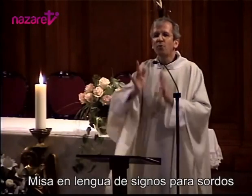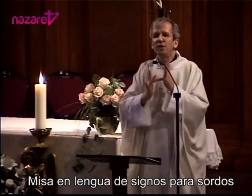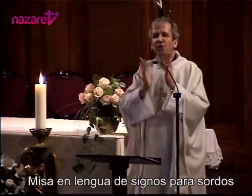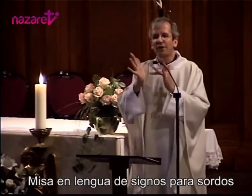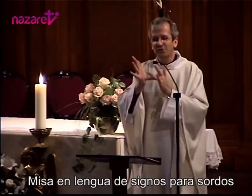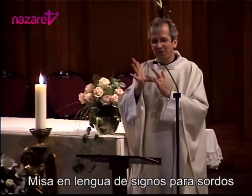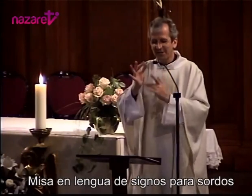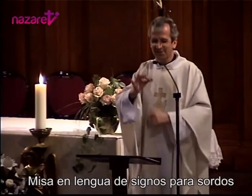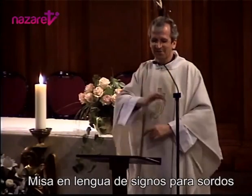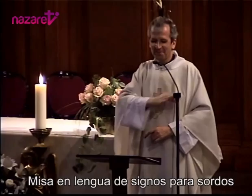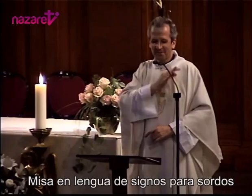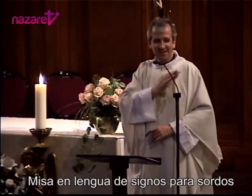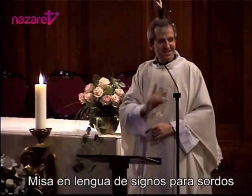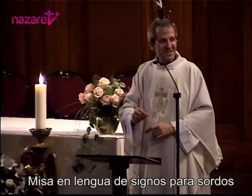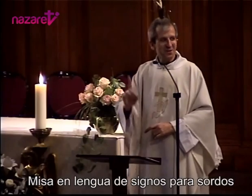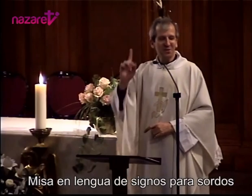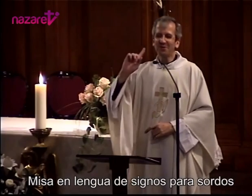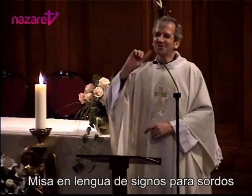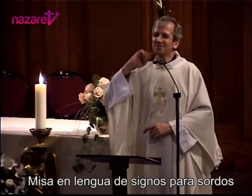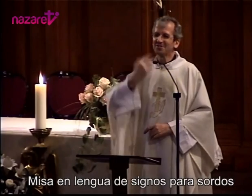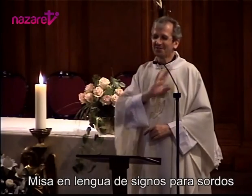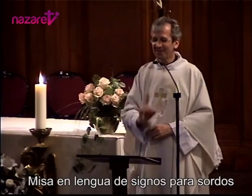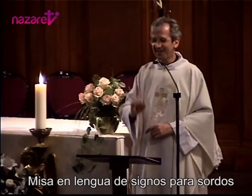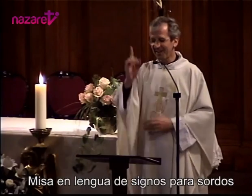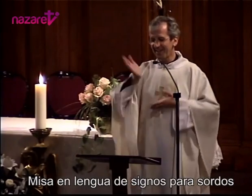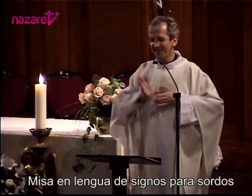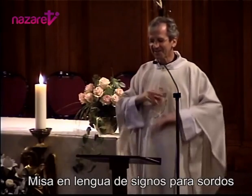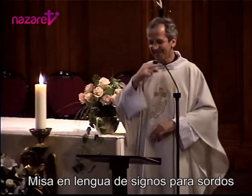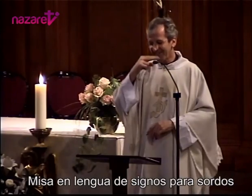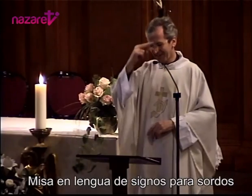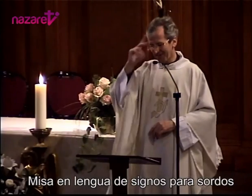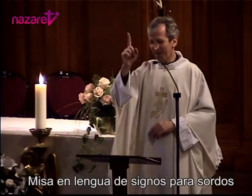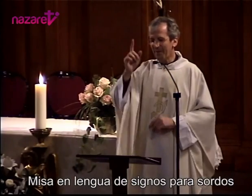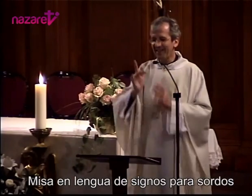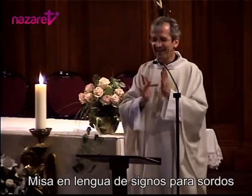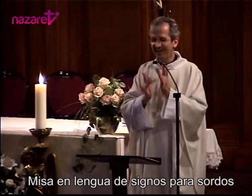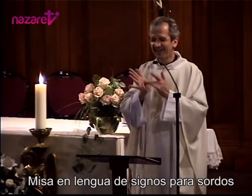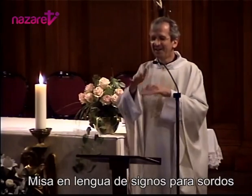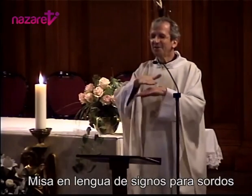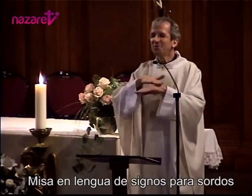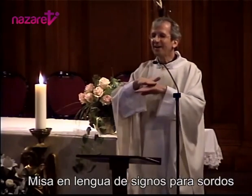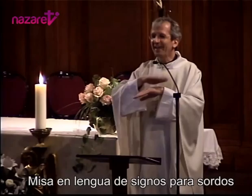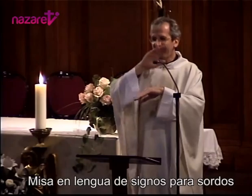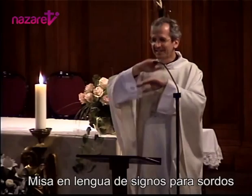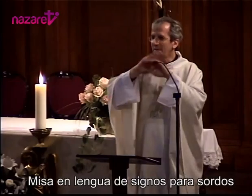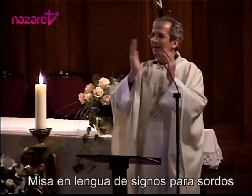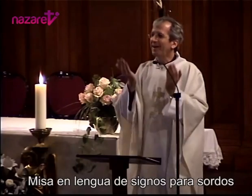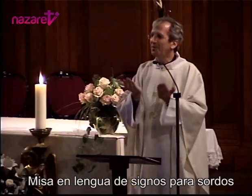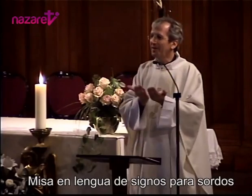único Jesucristo, Señor Dios, Cordero de Dios, Hijo del Padre, Tú que quitas el pecado del